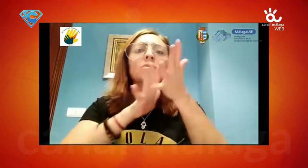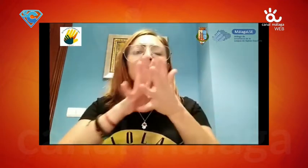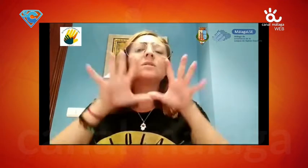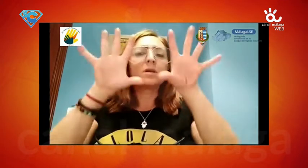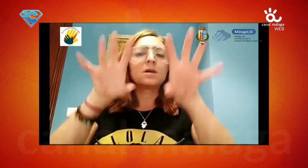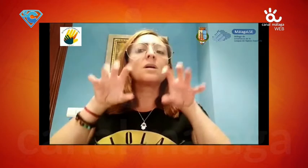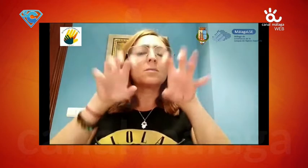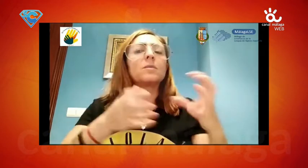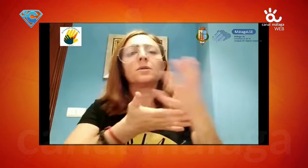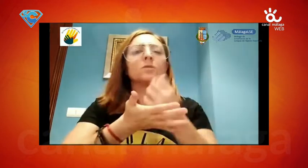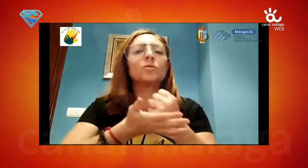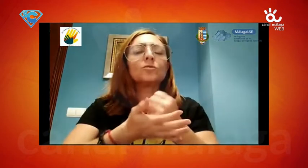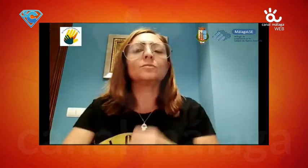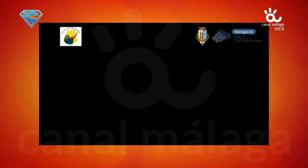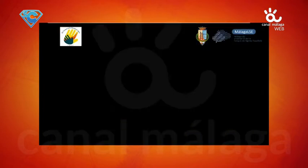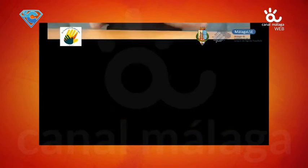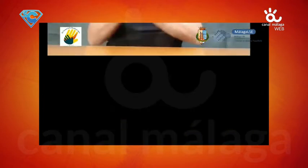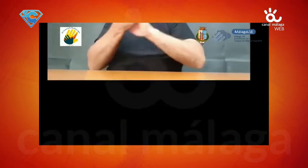y lo podamos aprender todos.